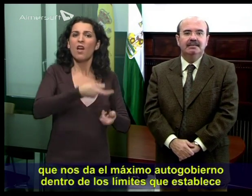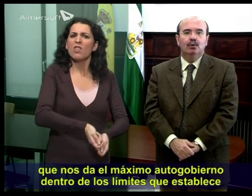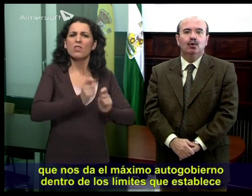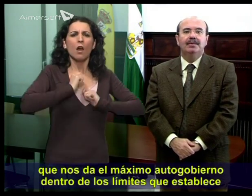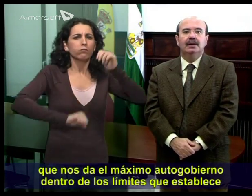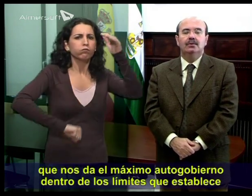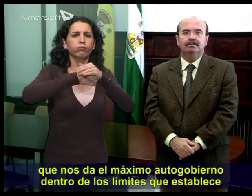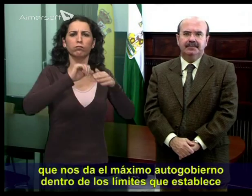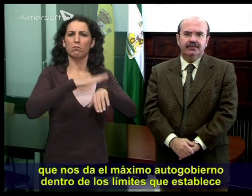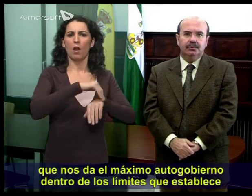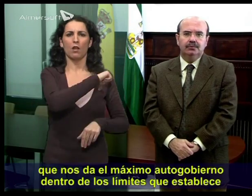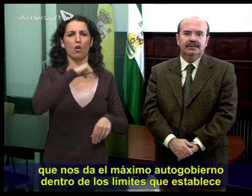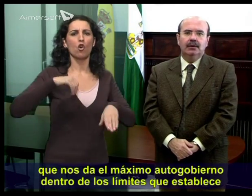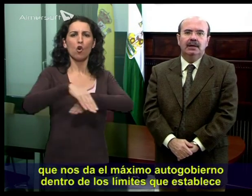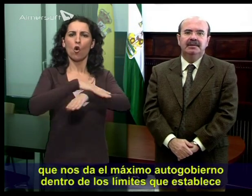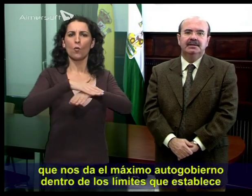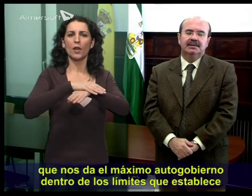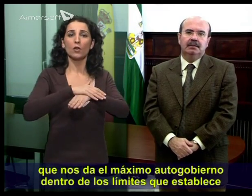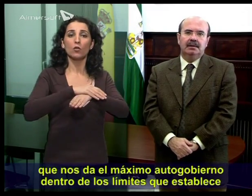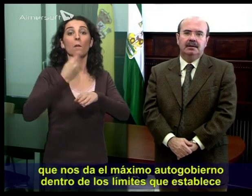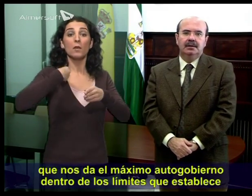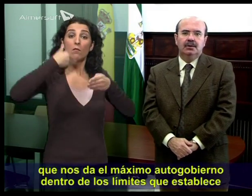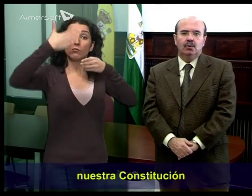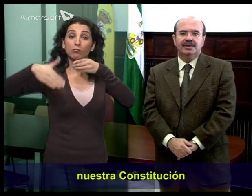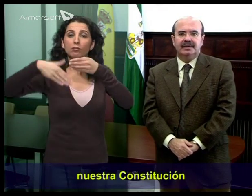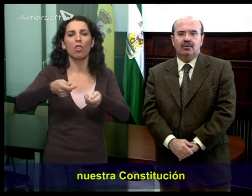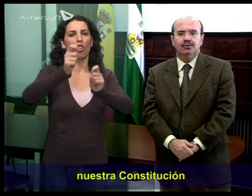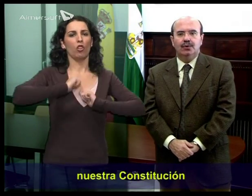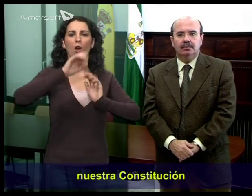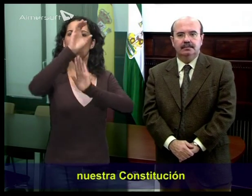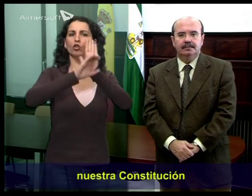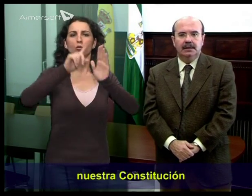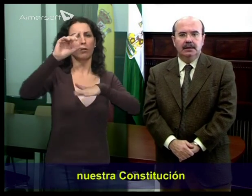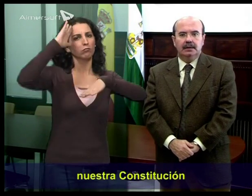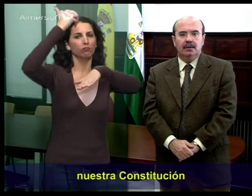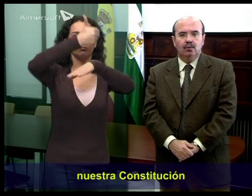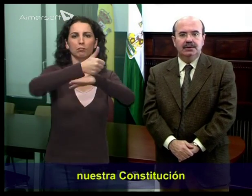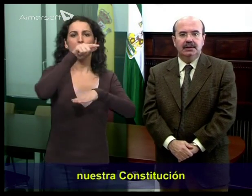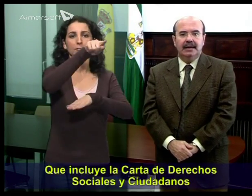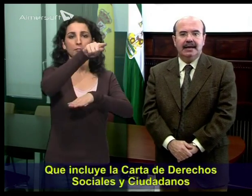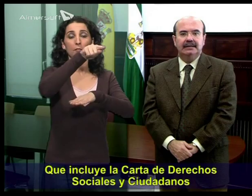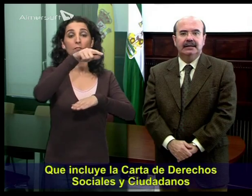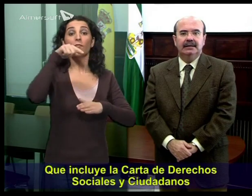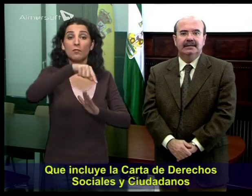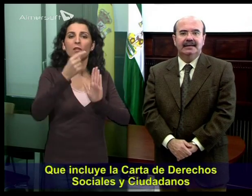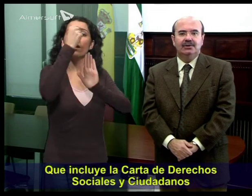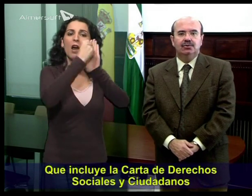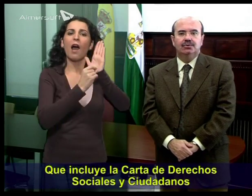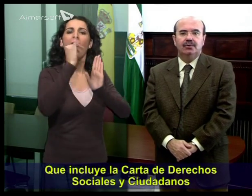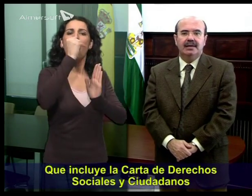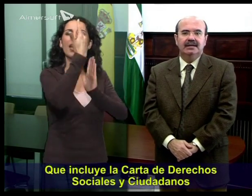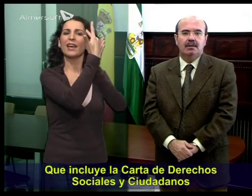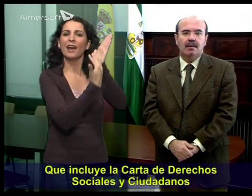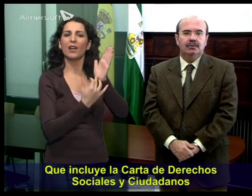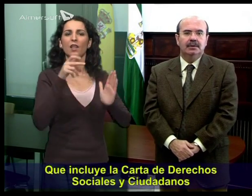el máximo autogobierno dentro de los límites que establece nuestra Constitución, que incluye la Carta de